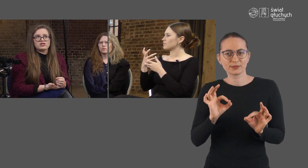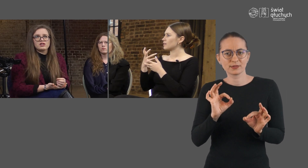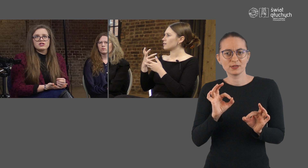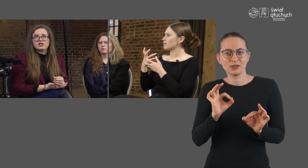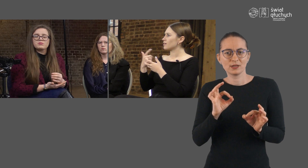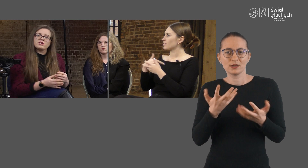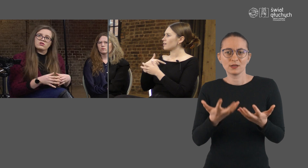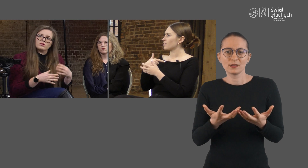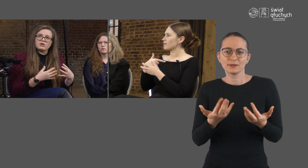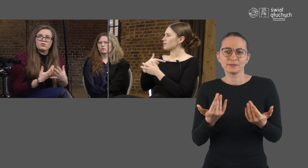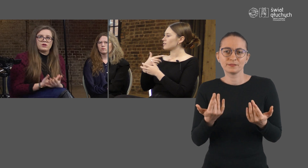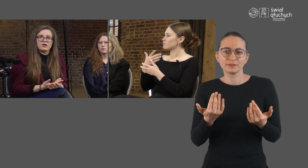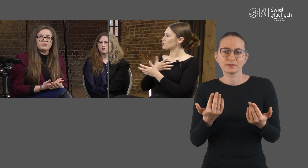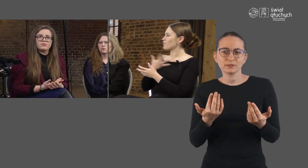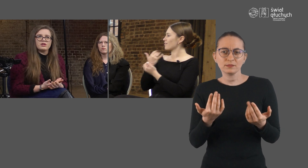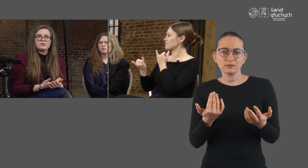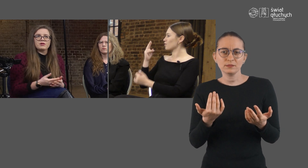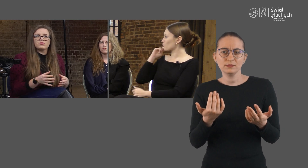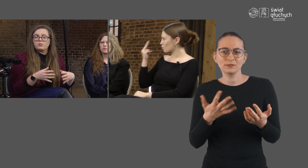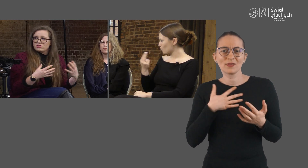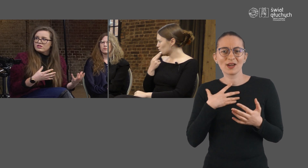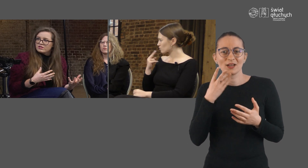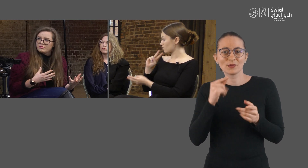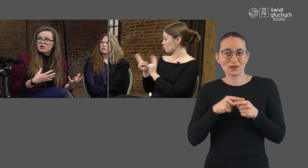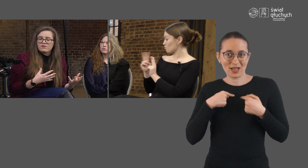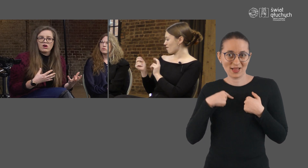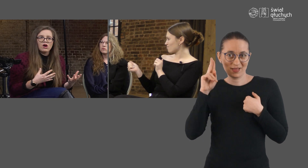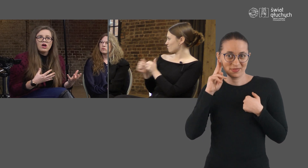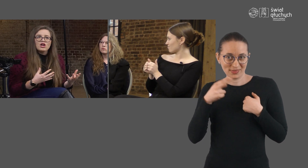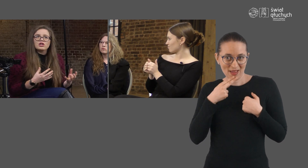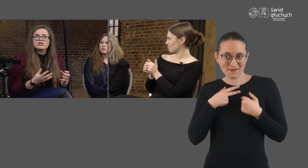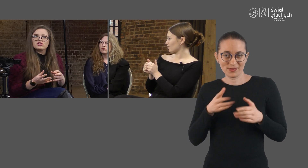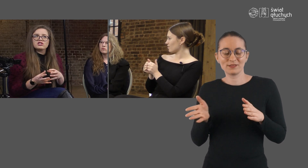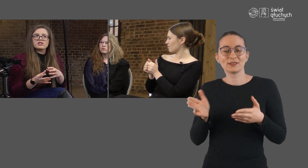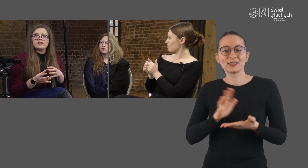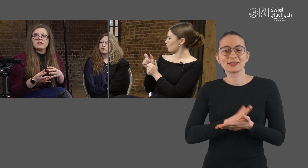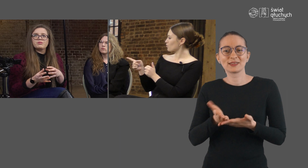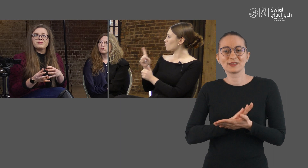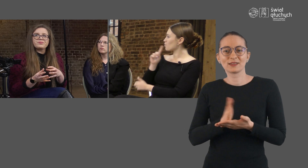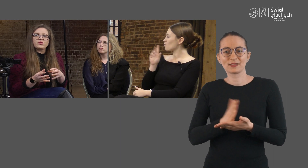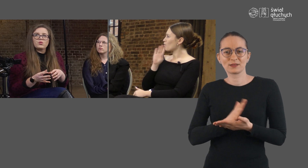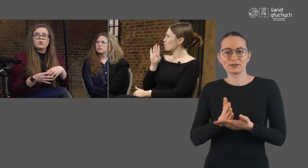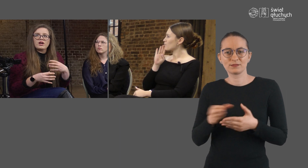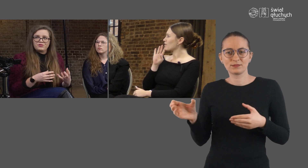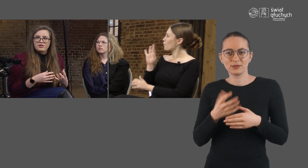takie wrażenie, że na przykład jak osoba głucha ma tłumacza języka migowego, to jest troszeczkę tak